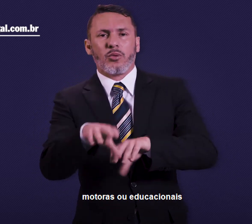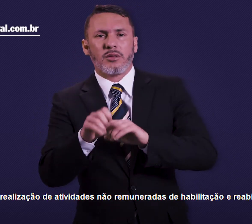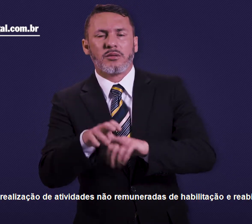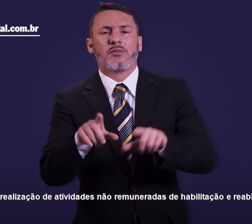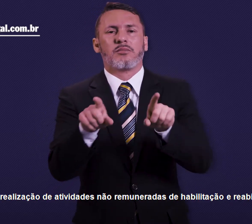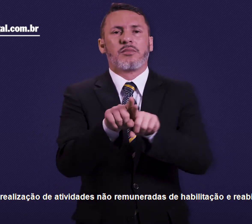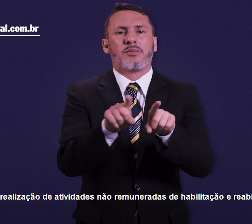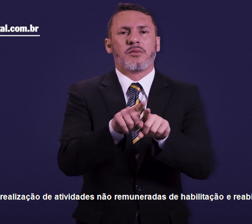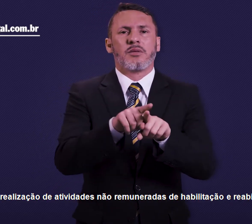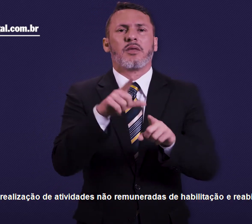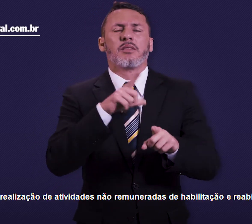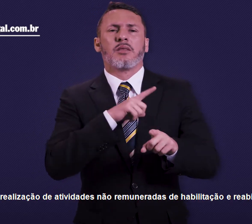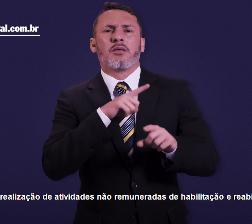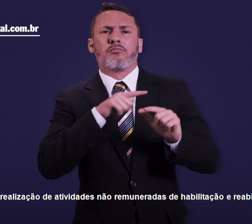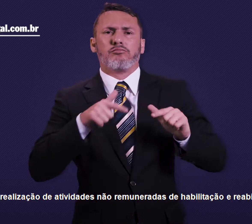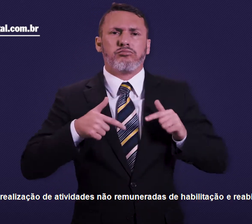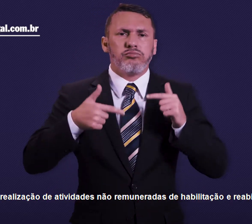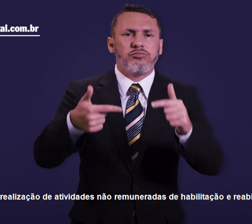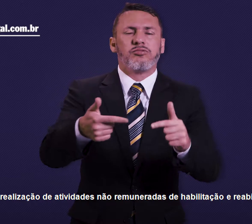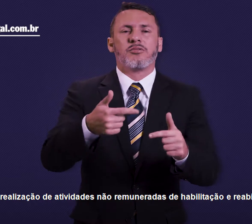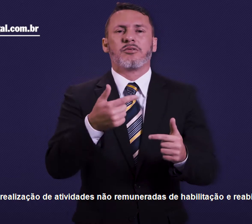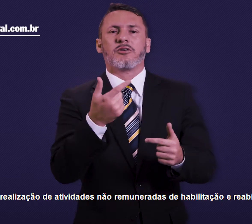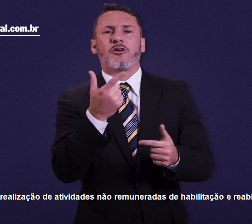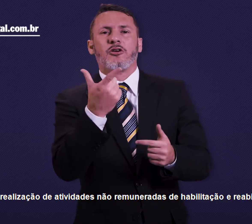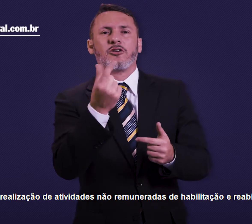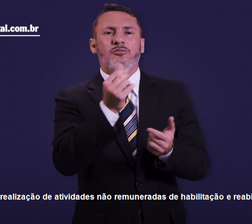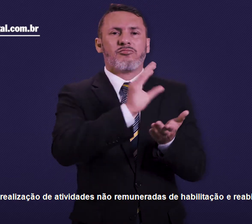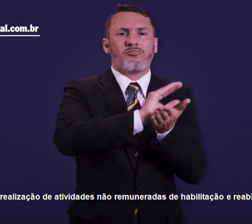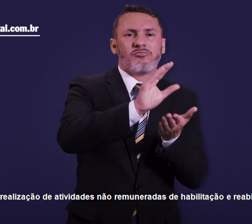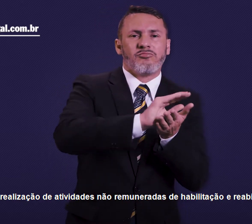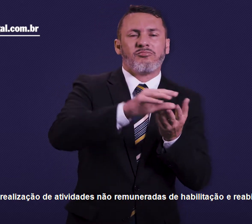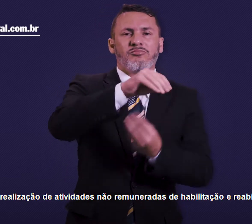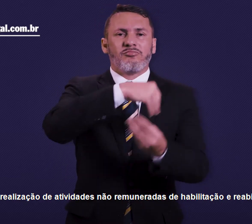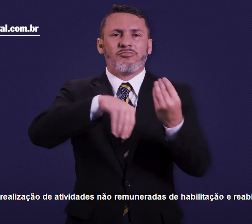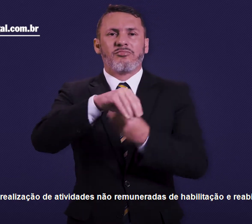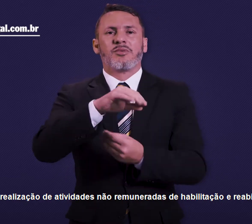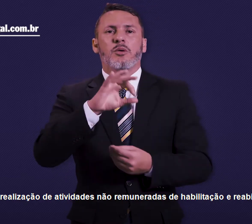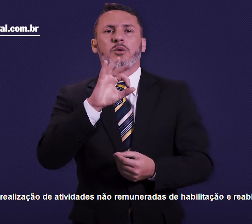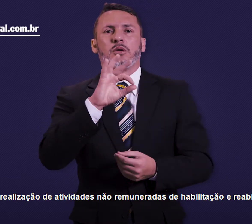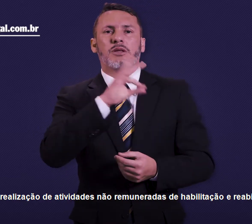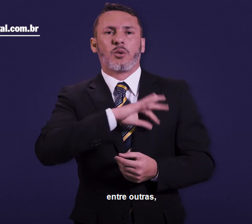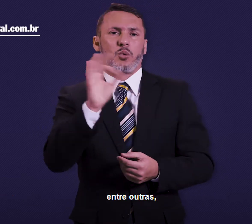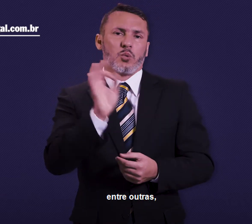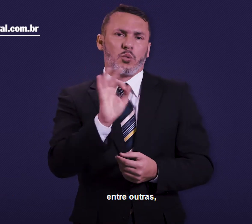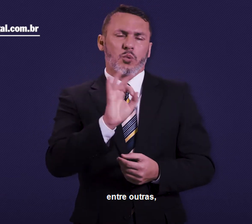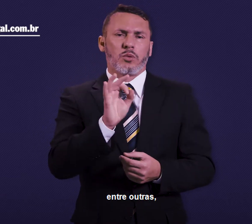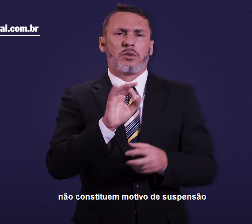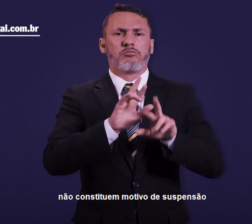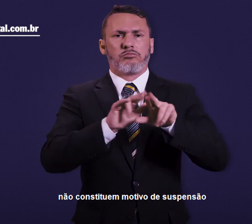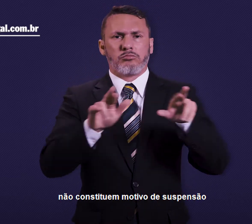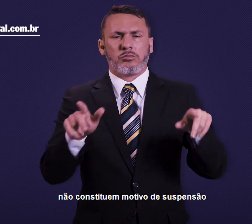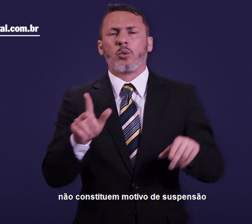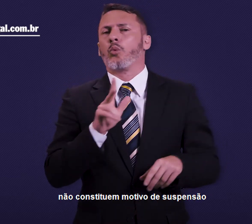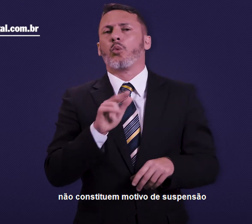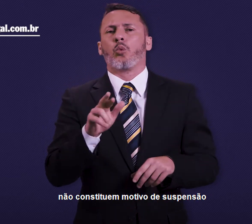e a realização de atividades não remuneradas de habilitação e reabilitação, entre outras, não constituem motivo